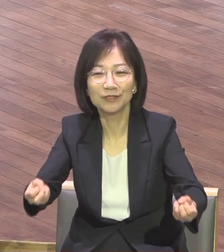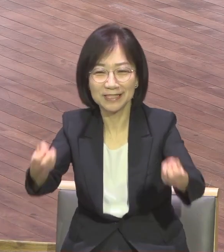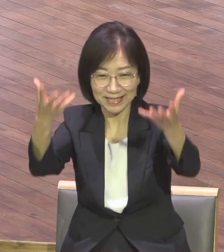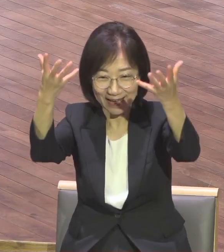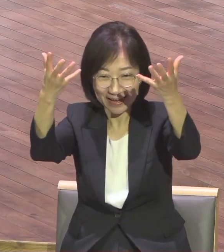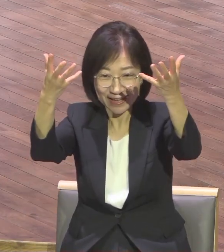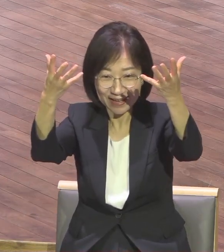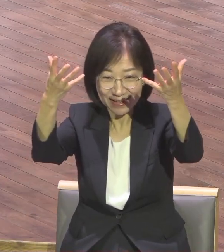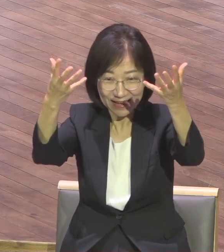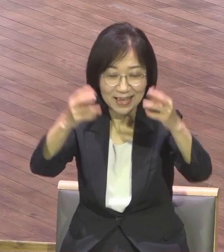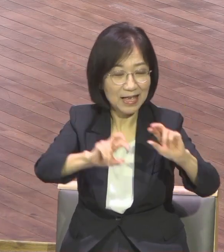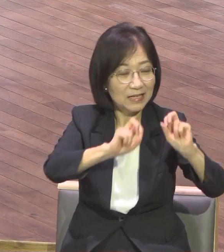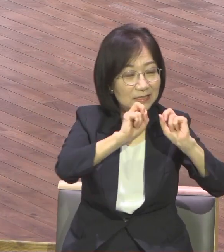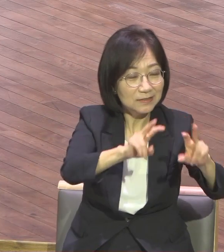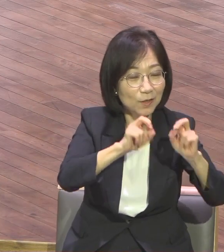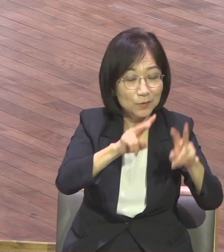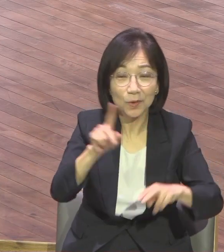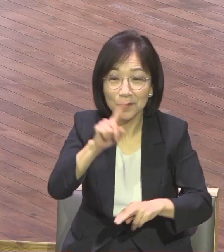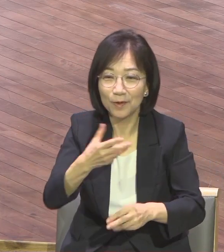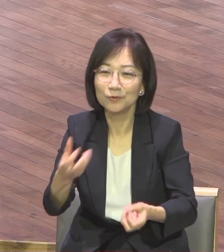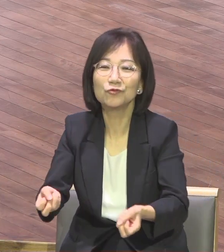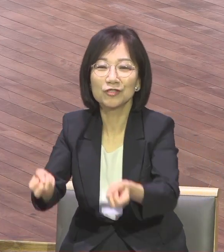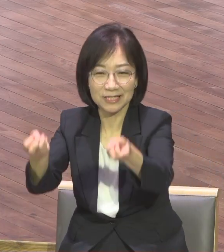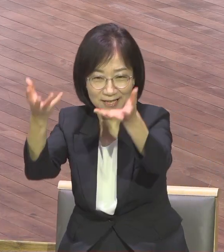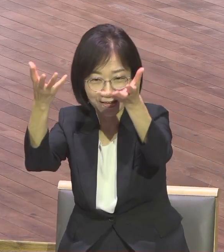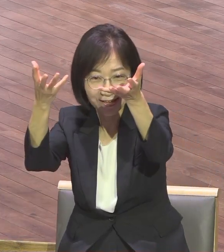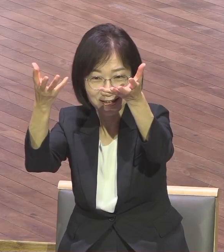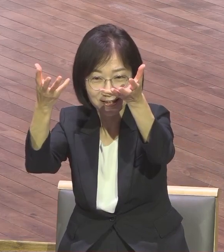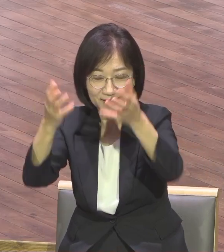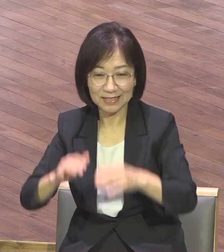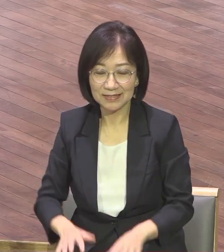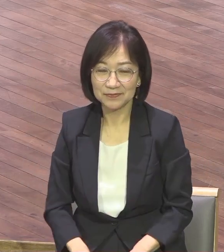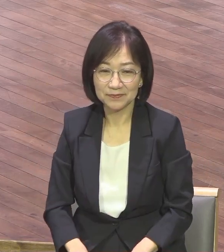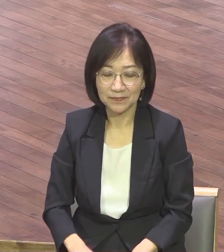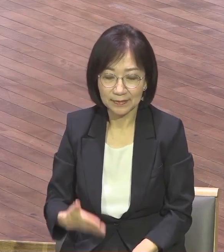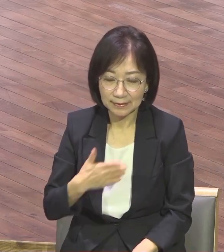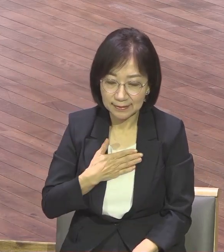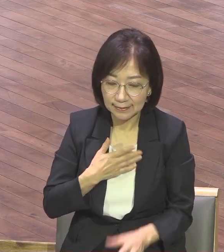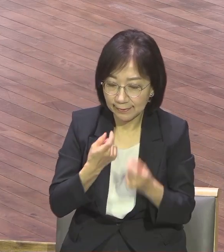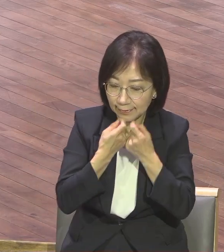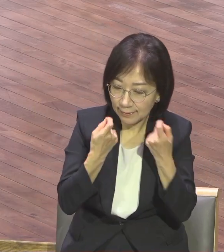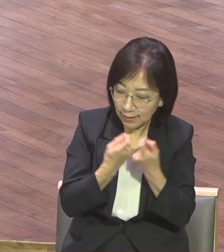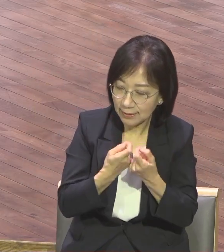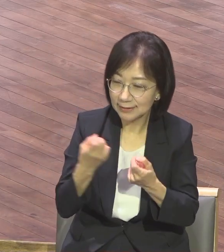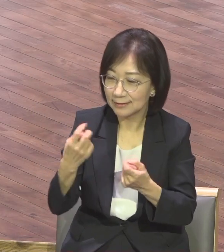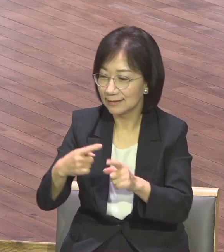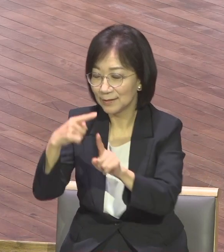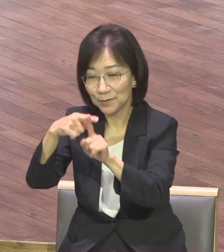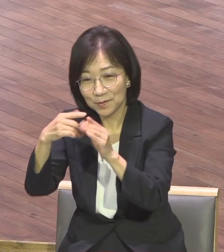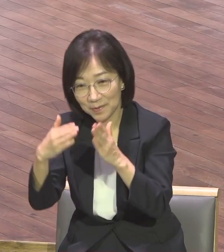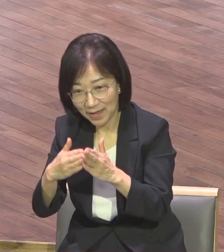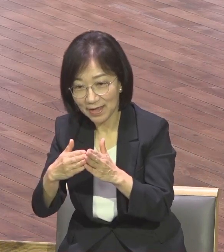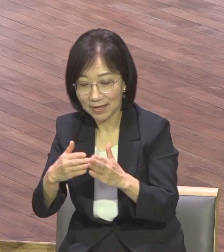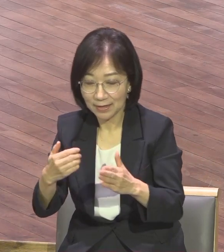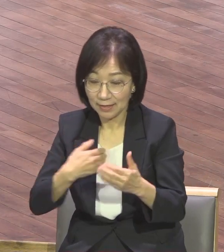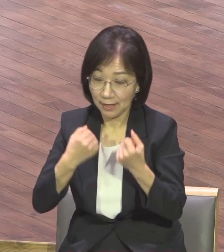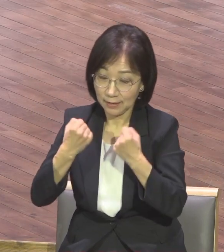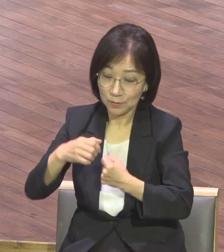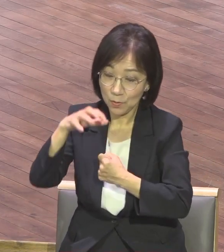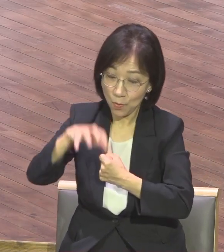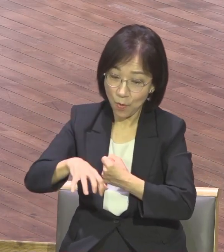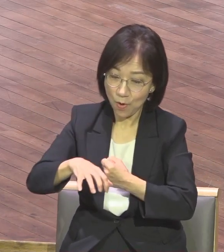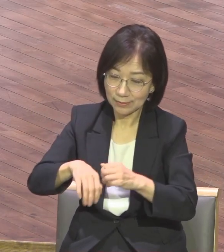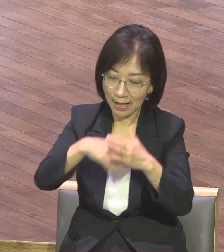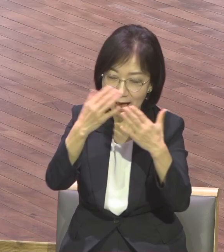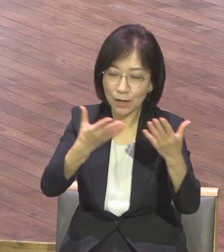사실 선교가 나 자신의, 우리 가정에, 우리 교회에, 우리 공동체에, 내가 속한 곳에 축제가